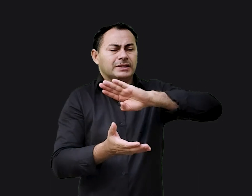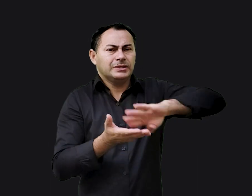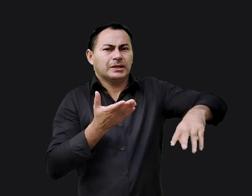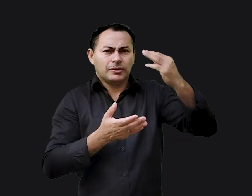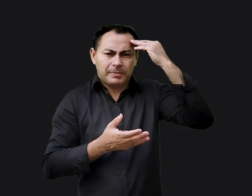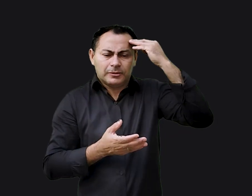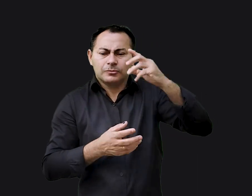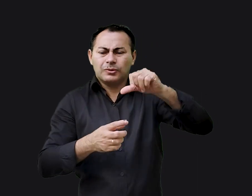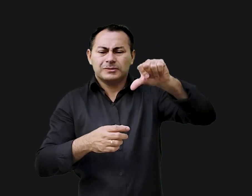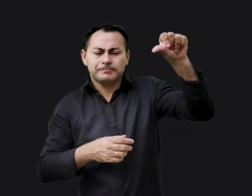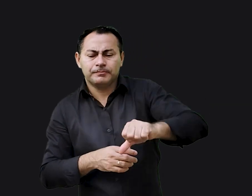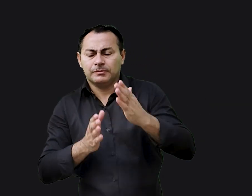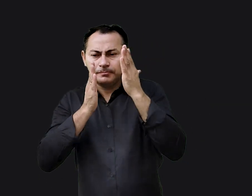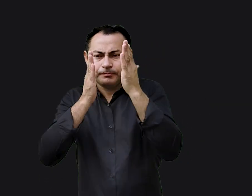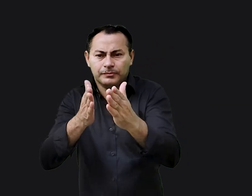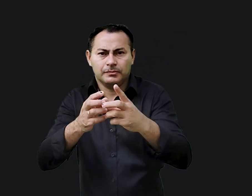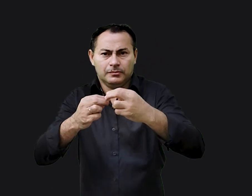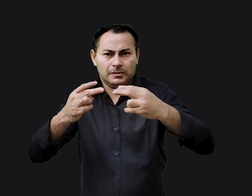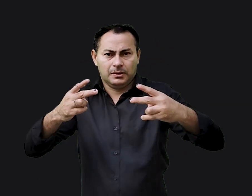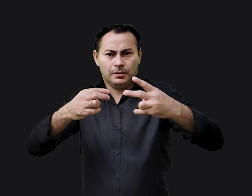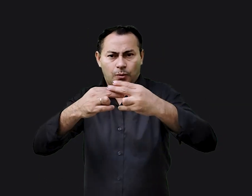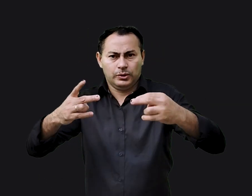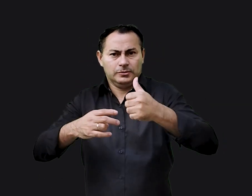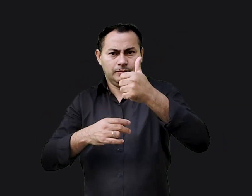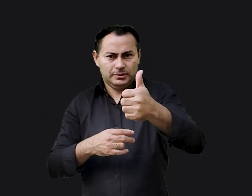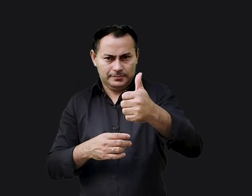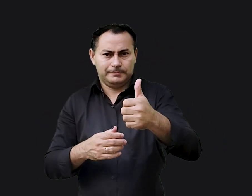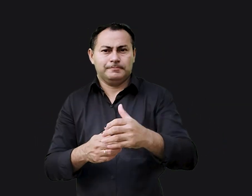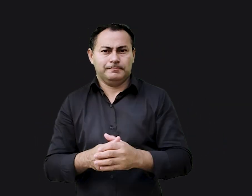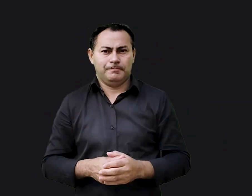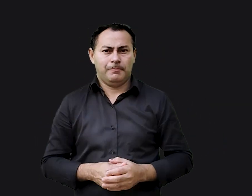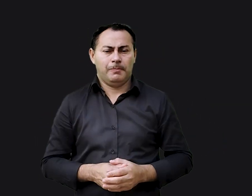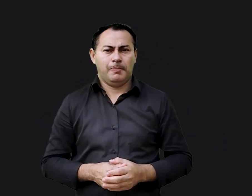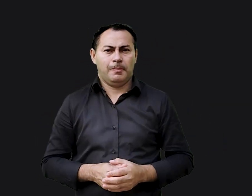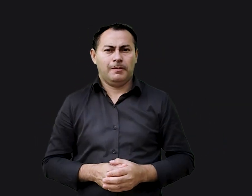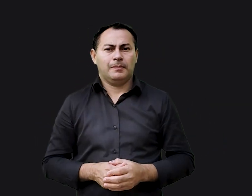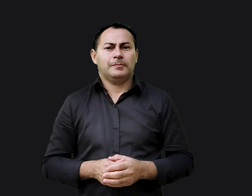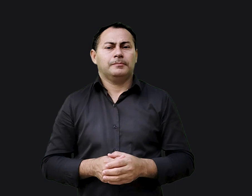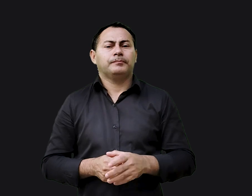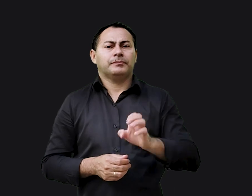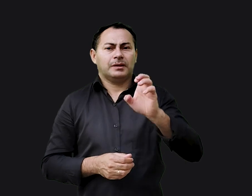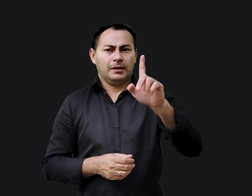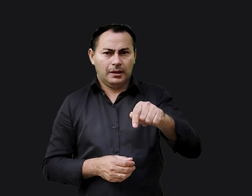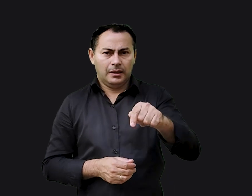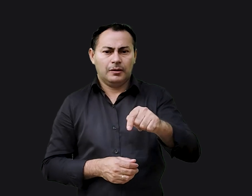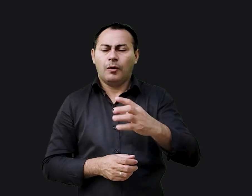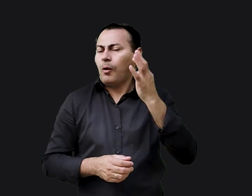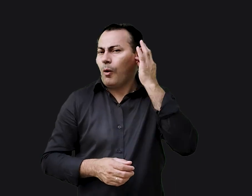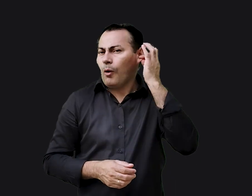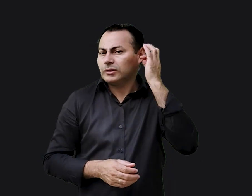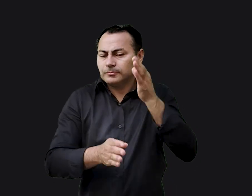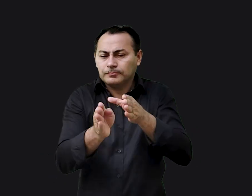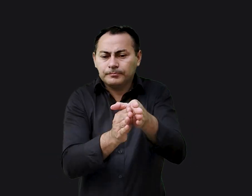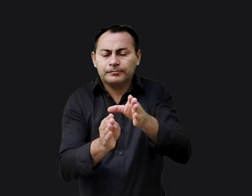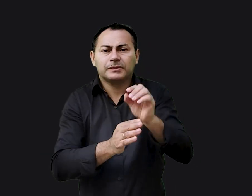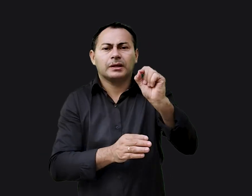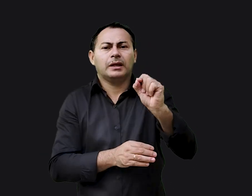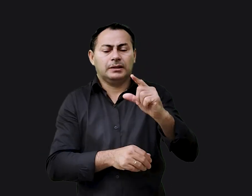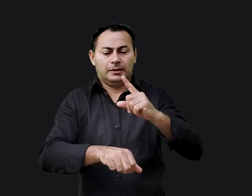sua mente dos pontos negativos e a coloca focada nos pontos positivos Esse é um ótimo conselho